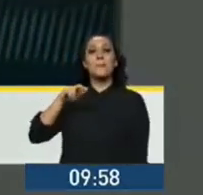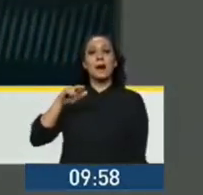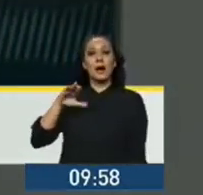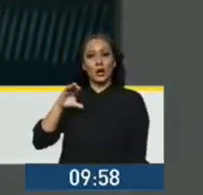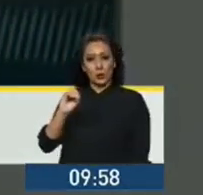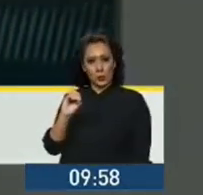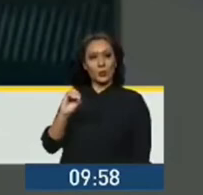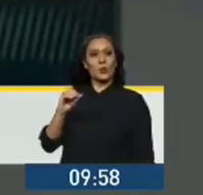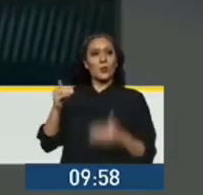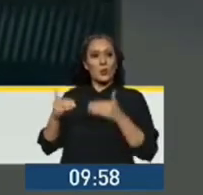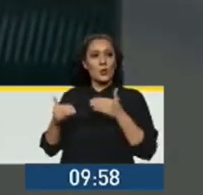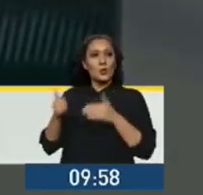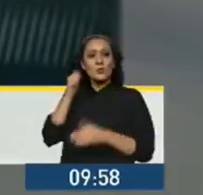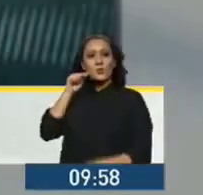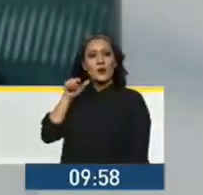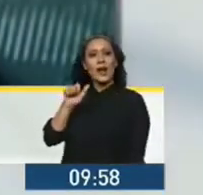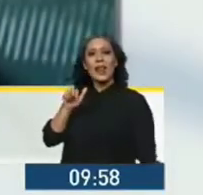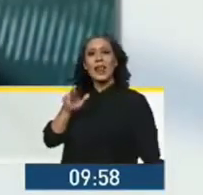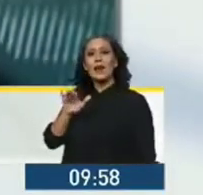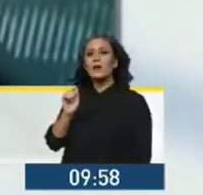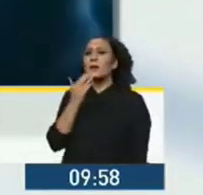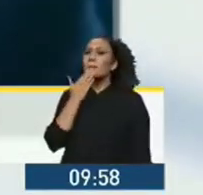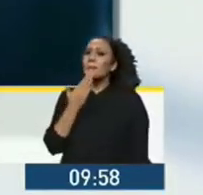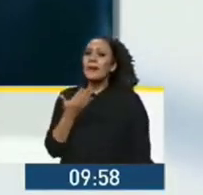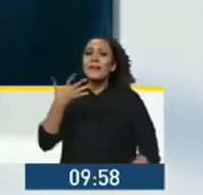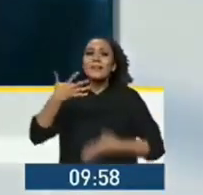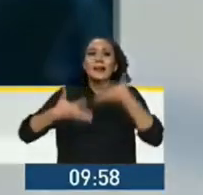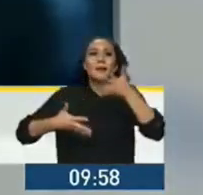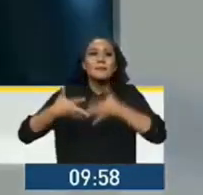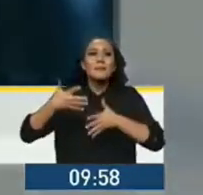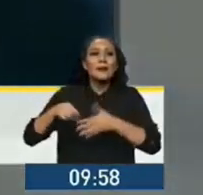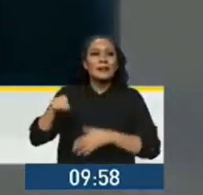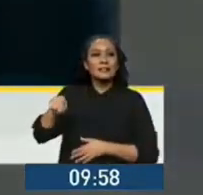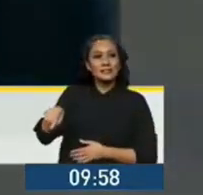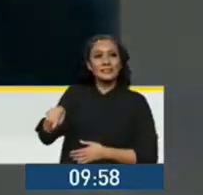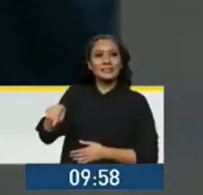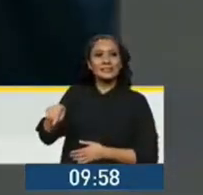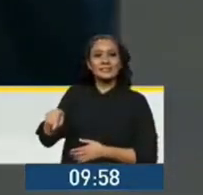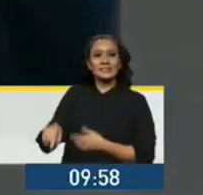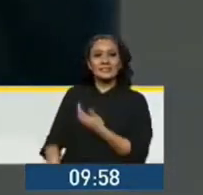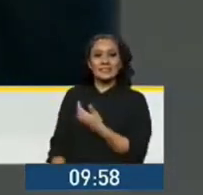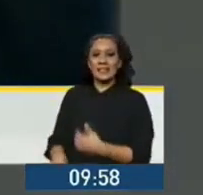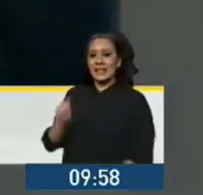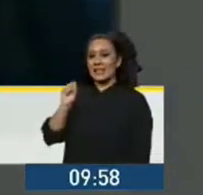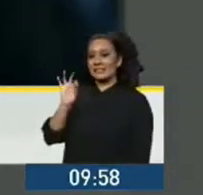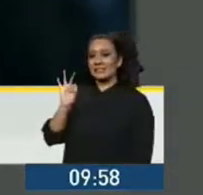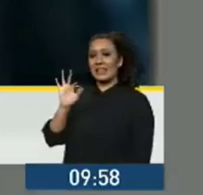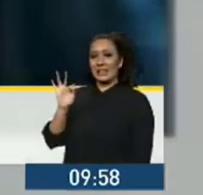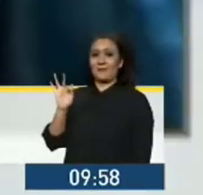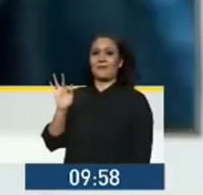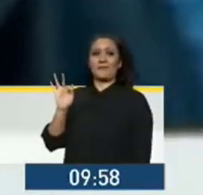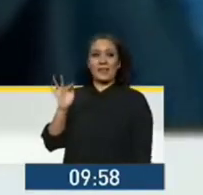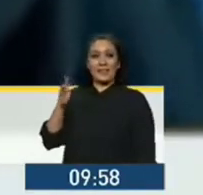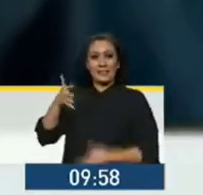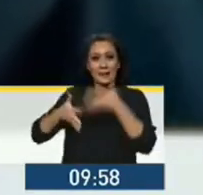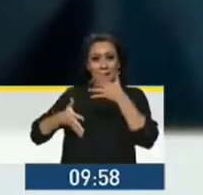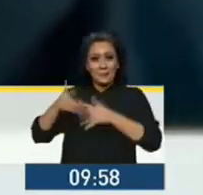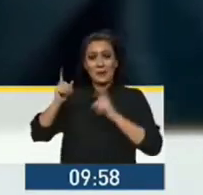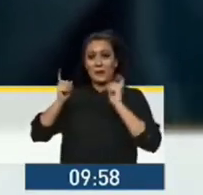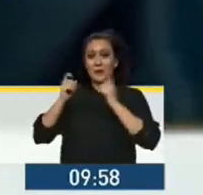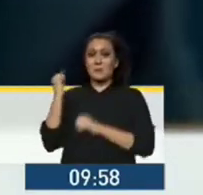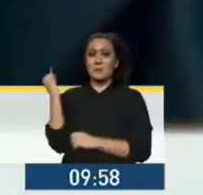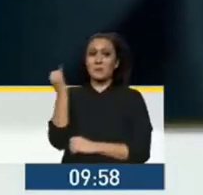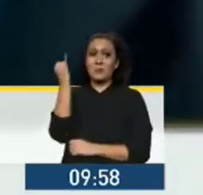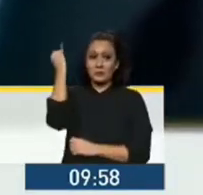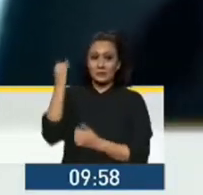Laura, de 2 anos, pediu vênia e interrompeu uma reunião virtual do STF. Pelo visto,